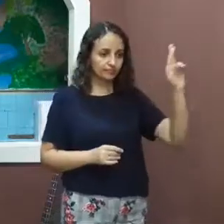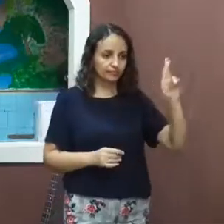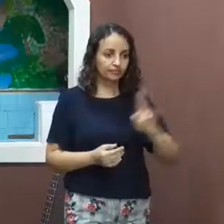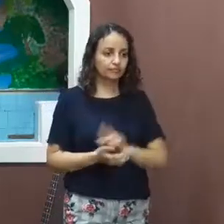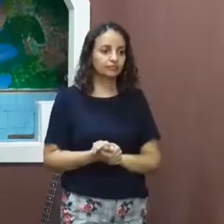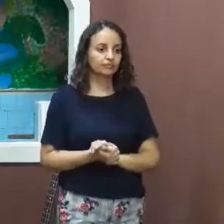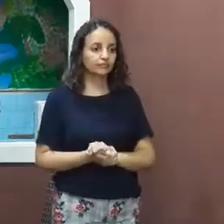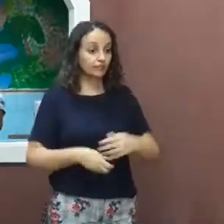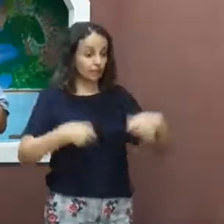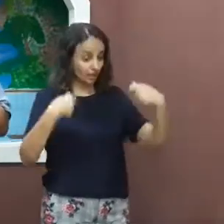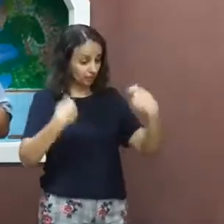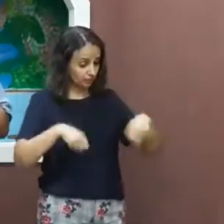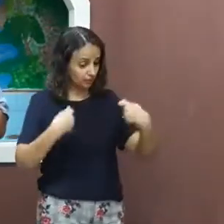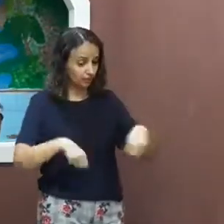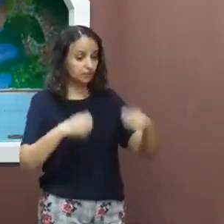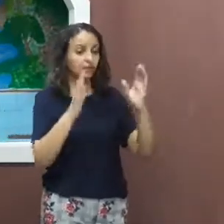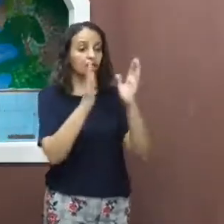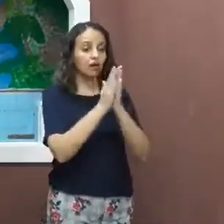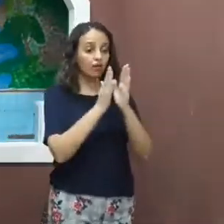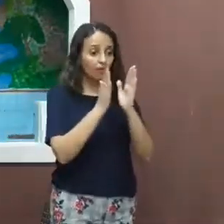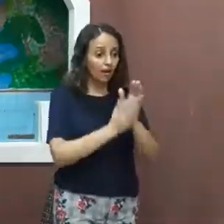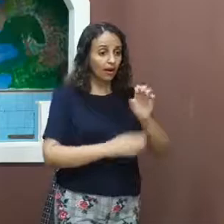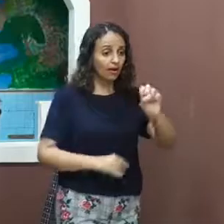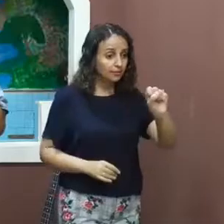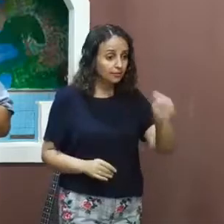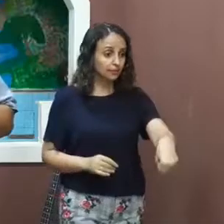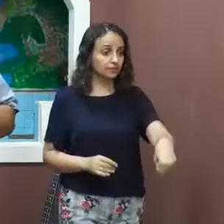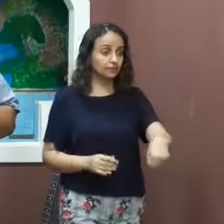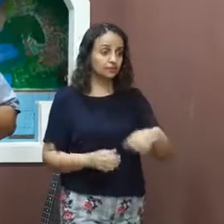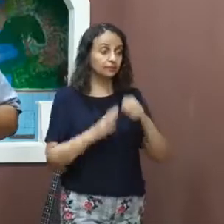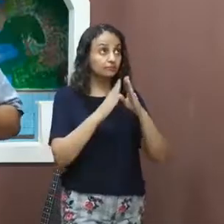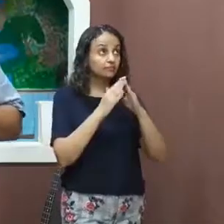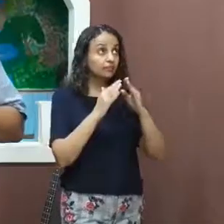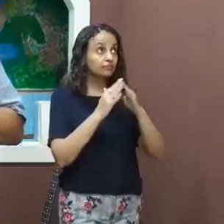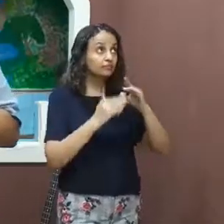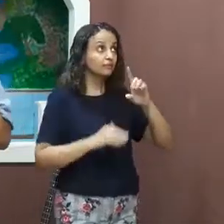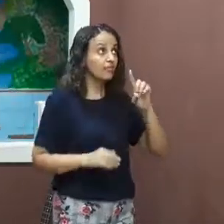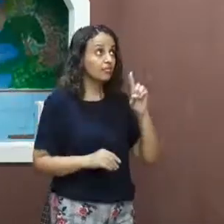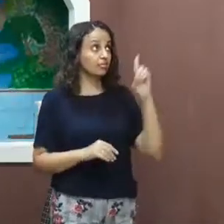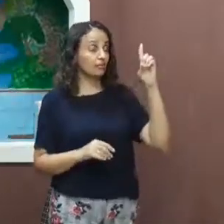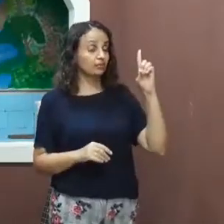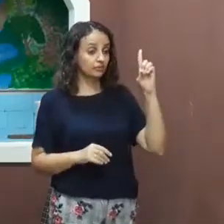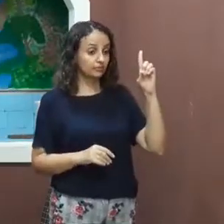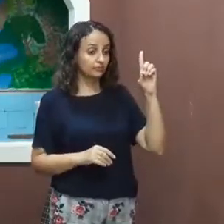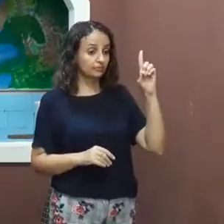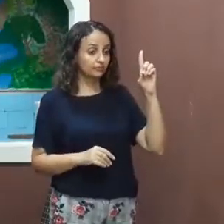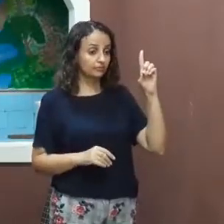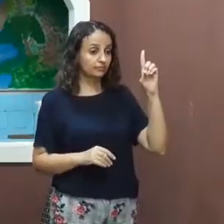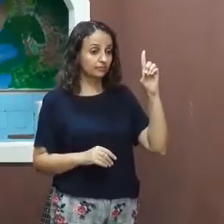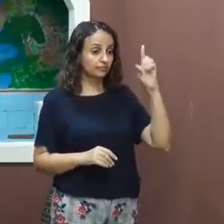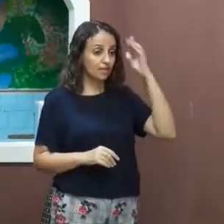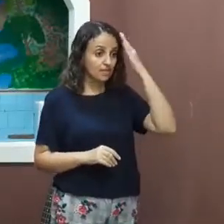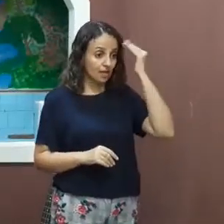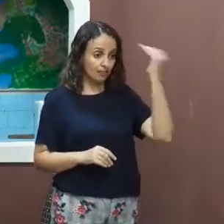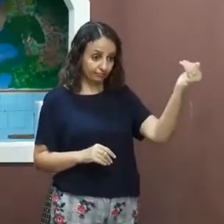Nós precisamos interceder. Nós precisamos pedir a Deus sabedoria para viver nesse